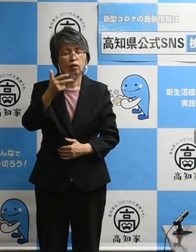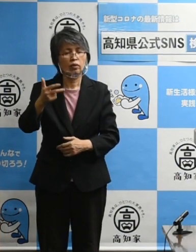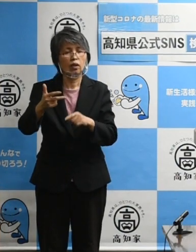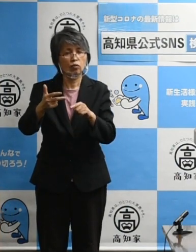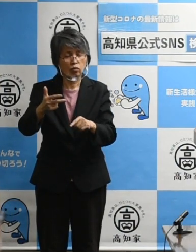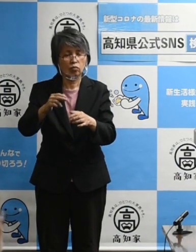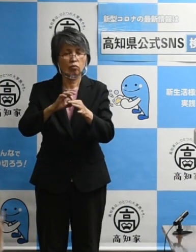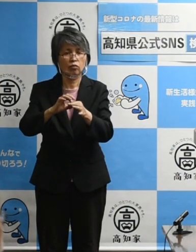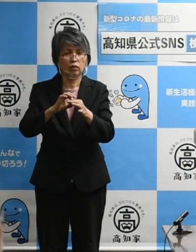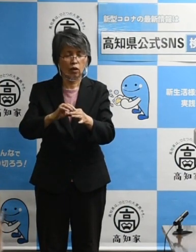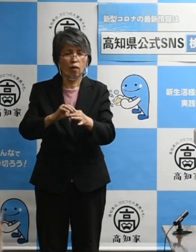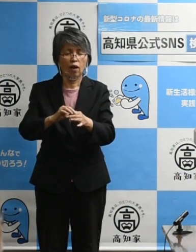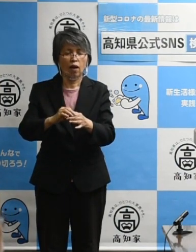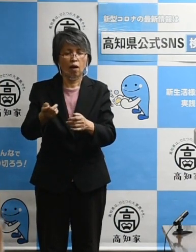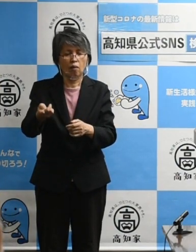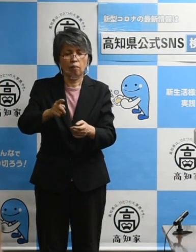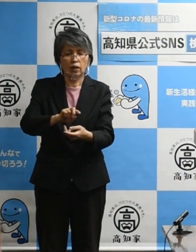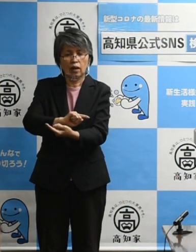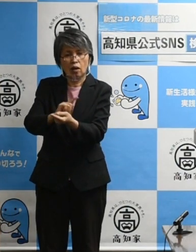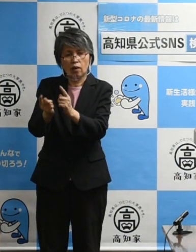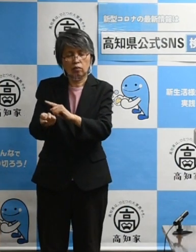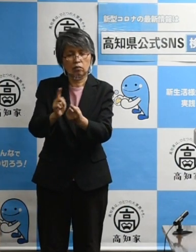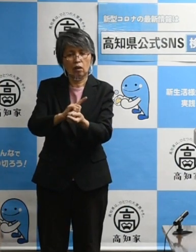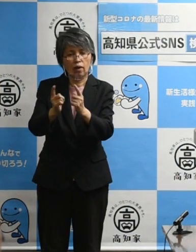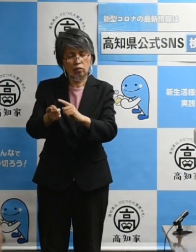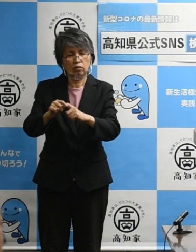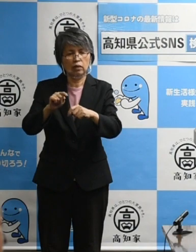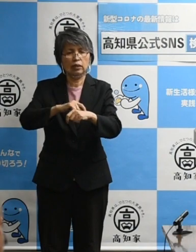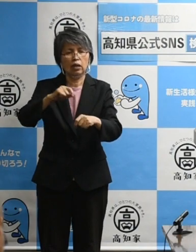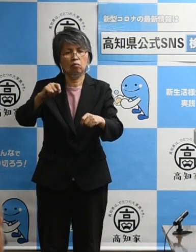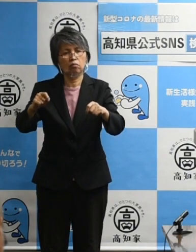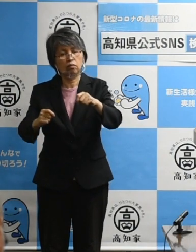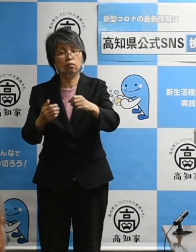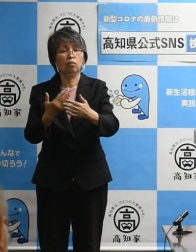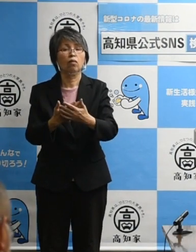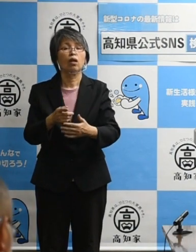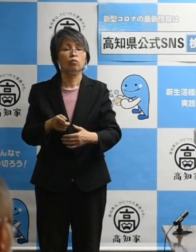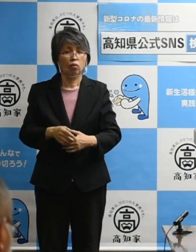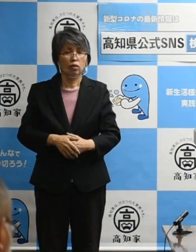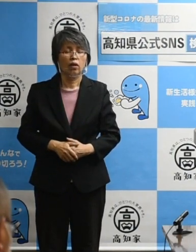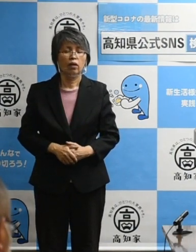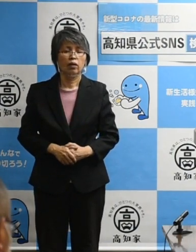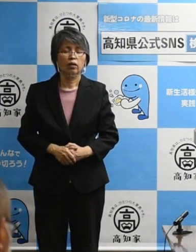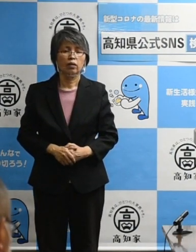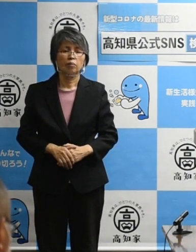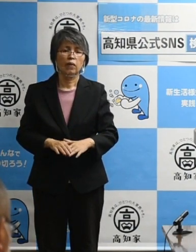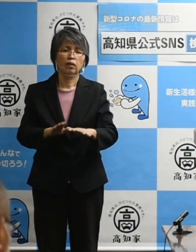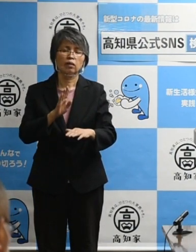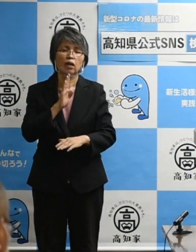についてはですね、入れ替え等に時間を要するということがありまして、現実